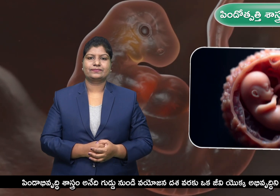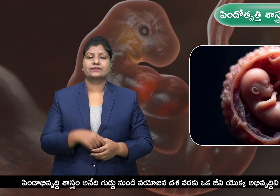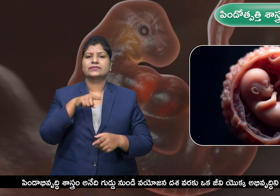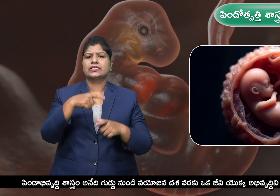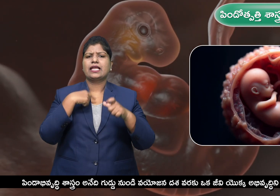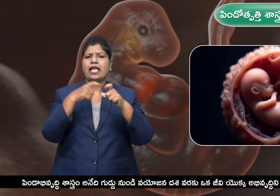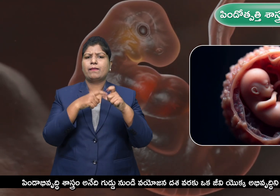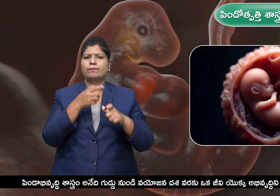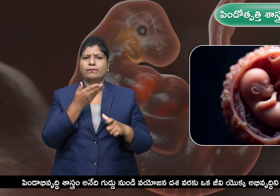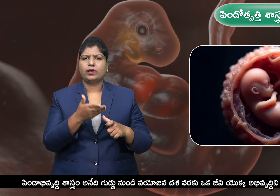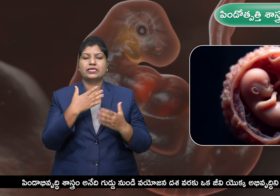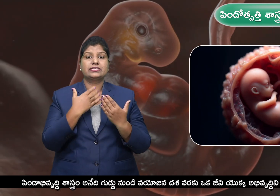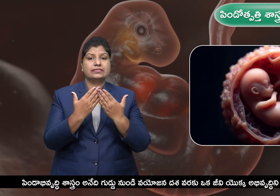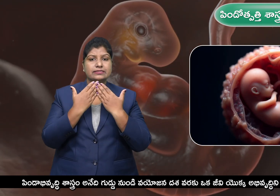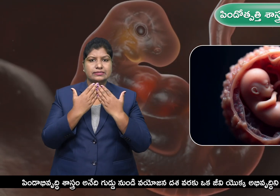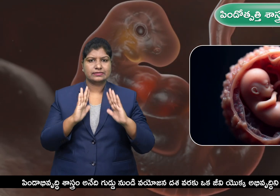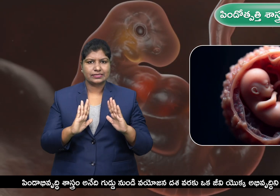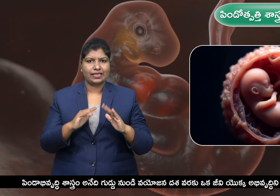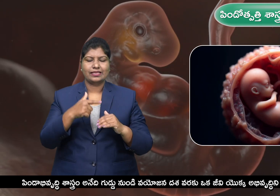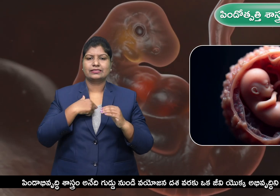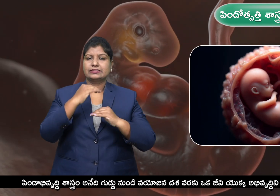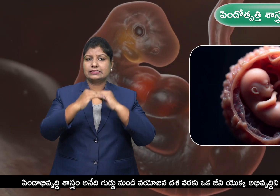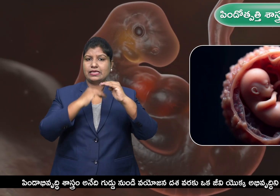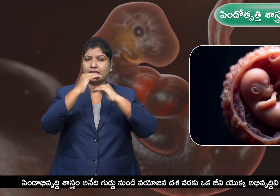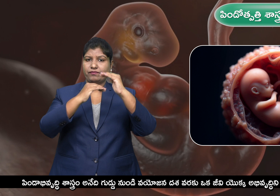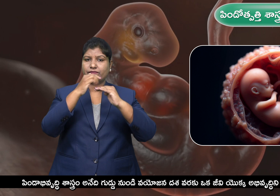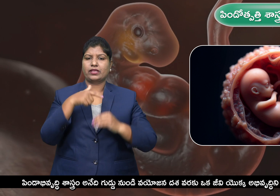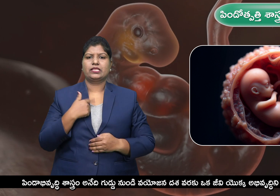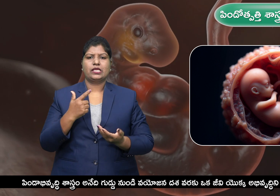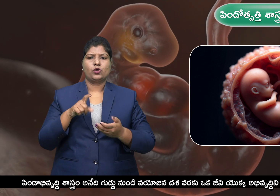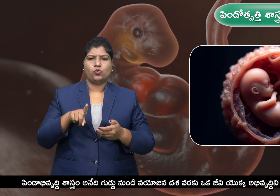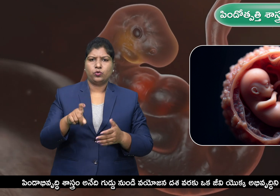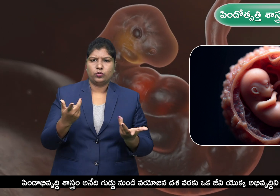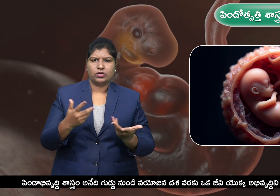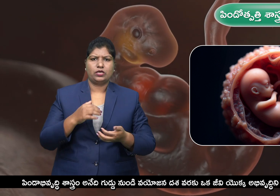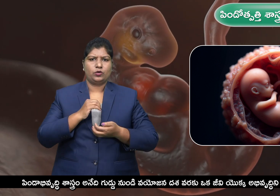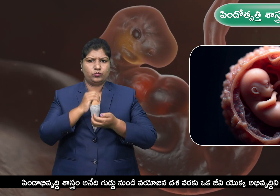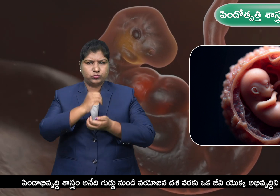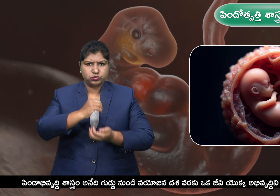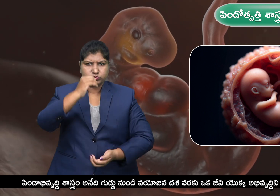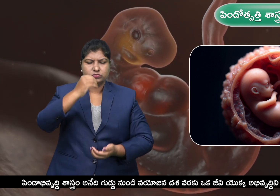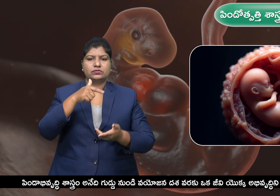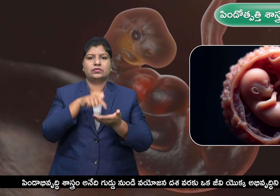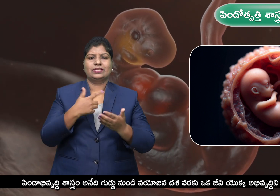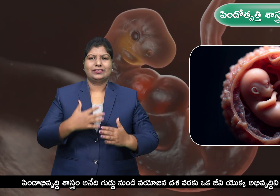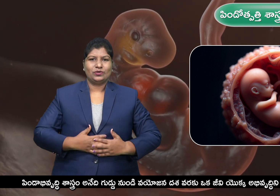పిండాభివృద్ధి శాస్త్రం అనేది గుడ్డు నుండి వయోజన దశ వరకు ఒక జీవి యొక్క అభివృద్ధిని అధ్యయనం